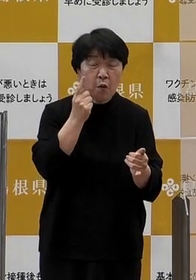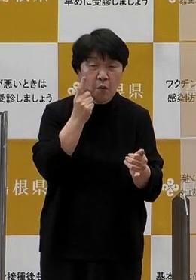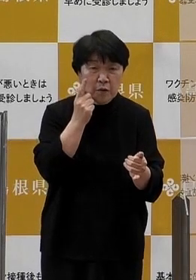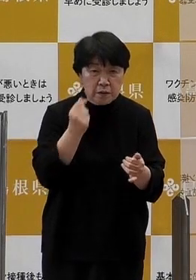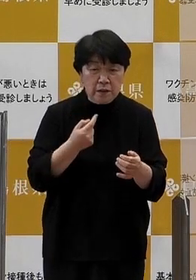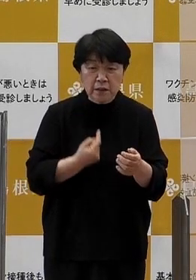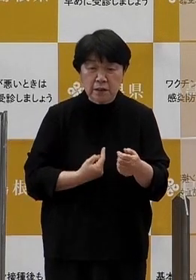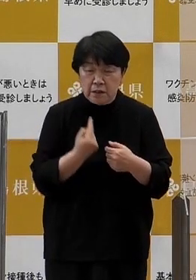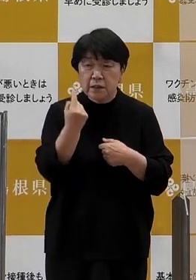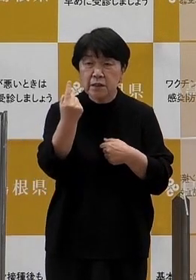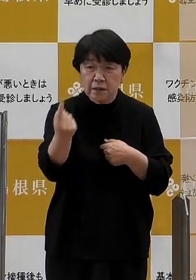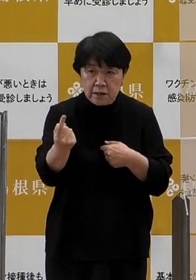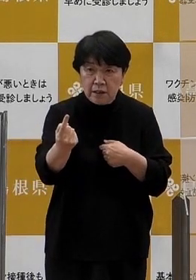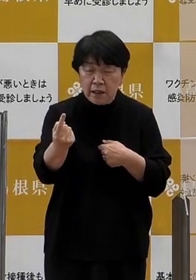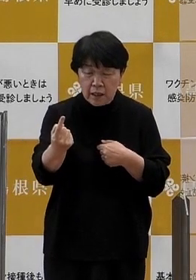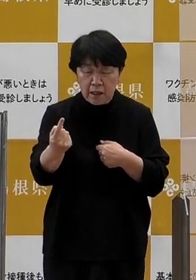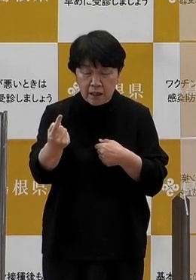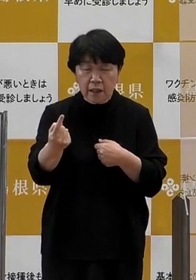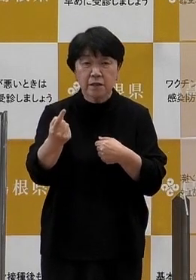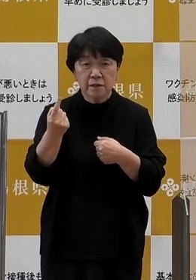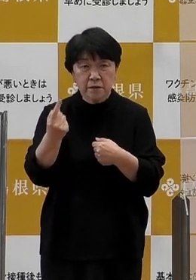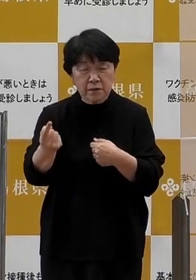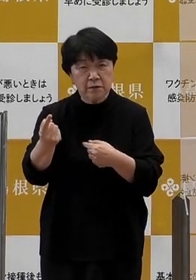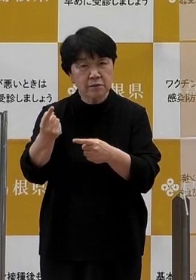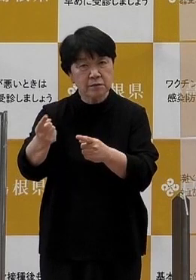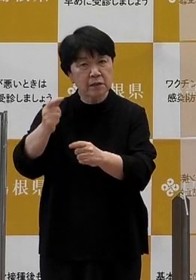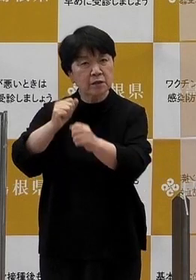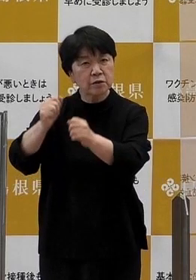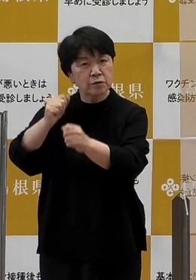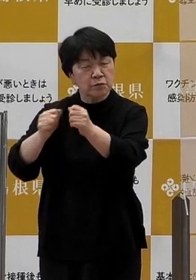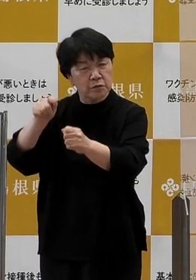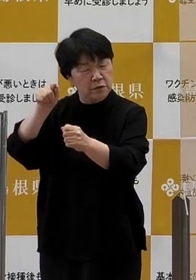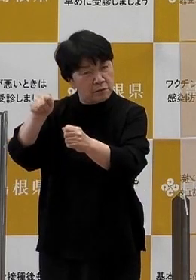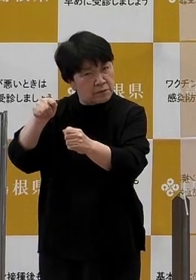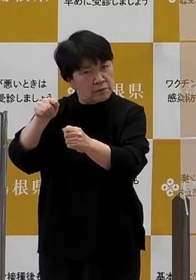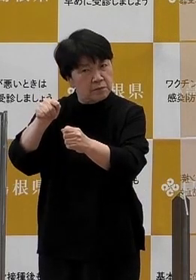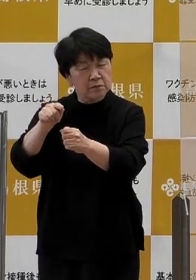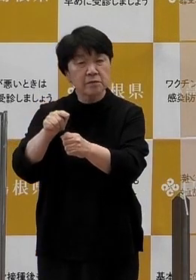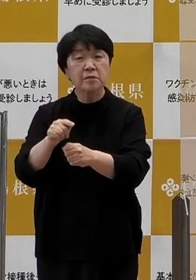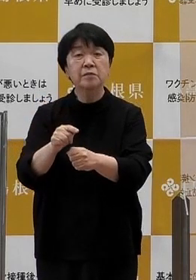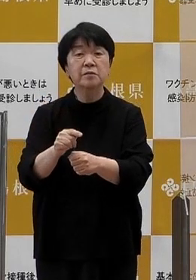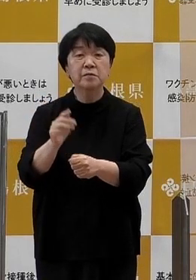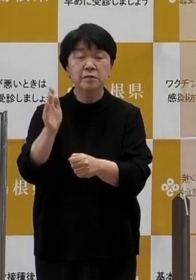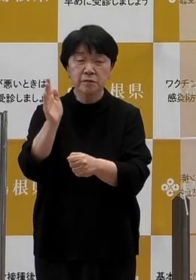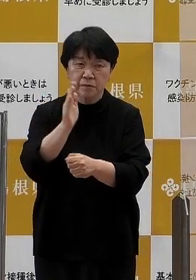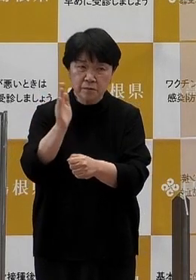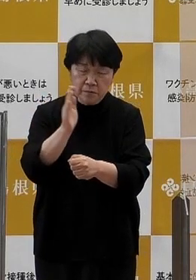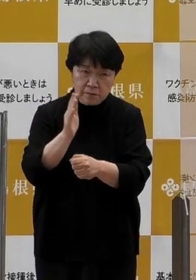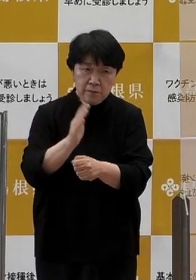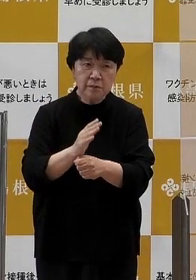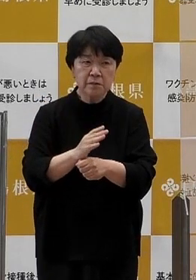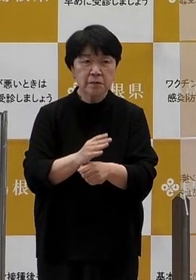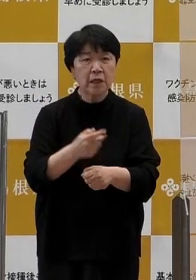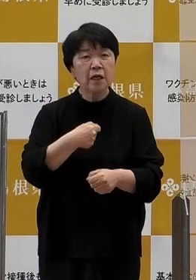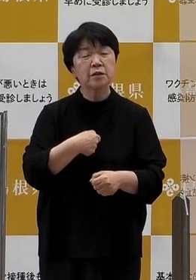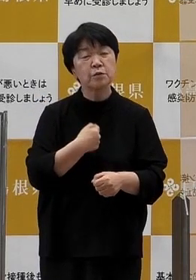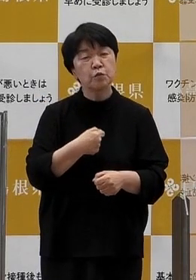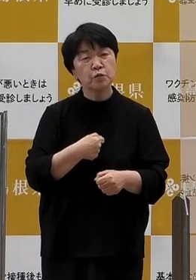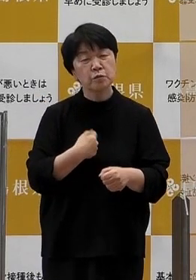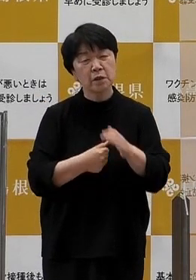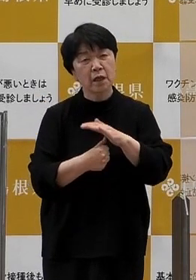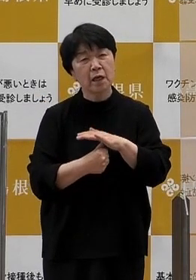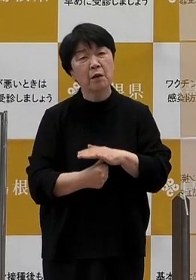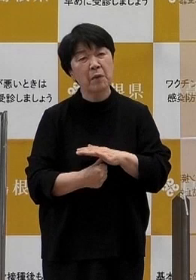中で県外から来られて自由にやられているということに対して釈然としないとか、自分が我慢していることに対